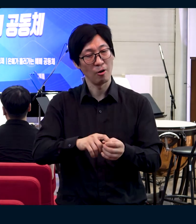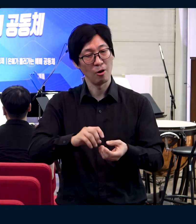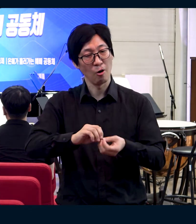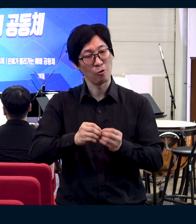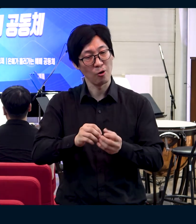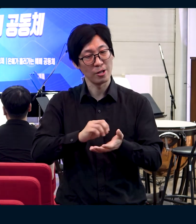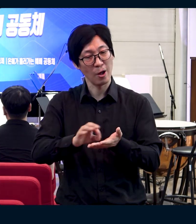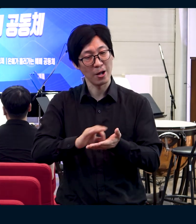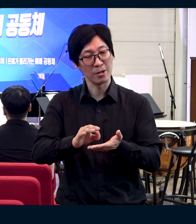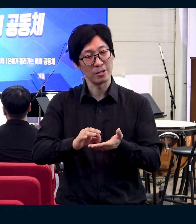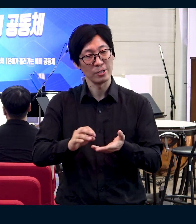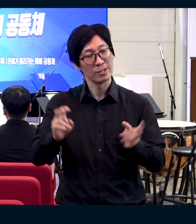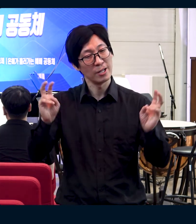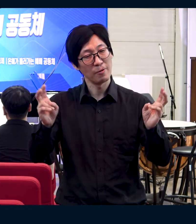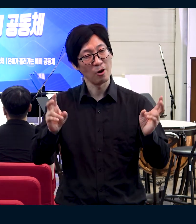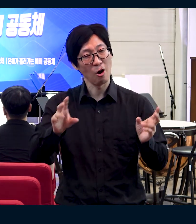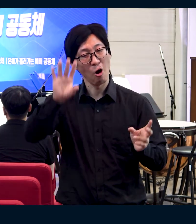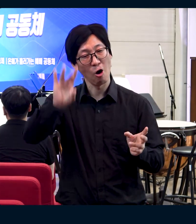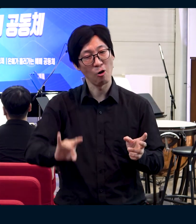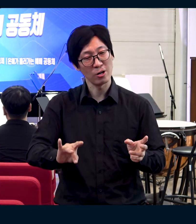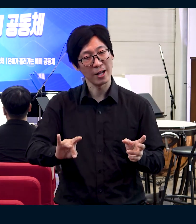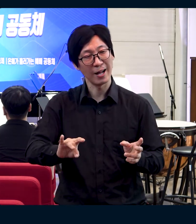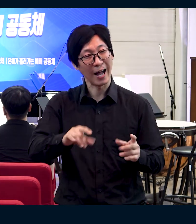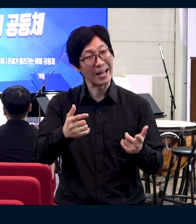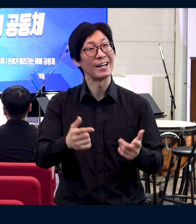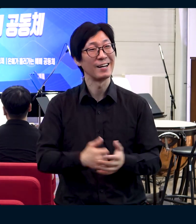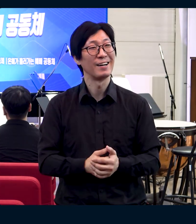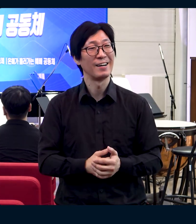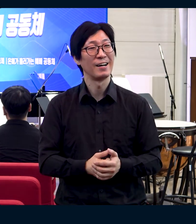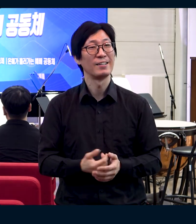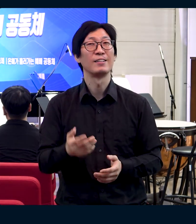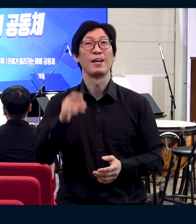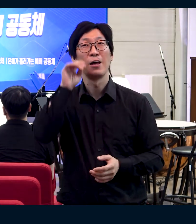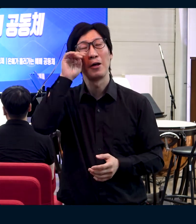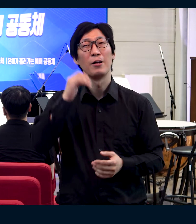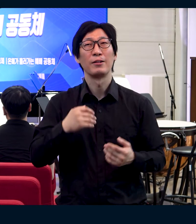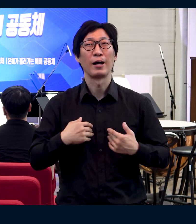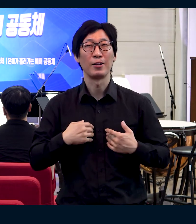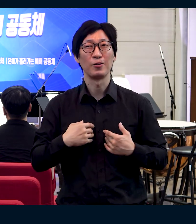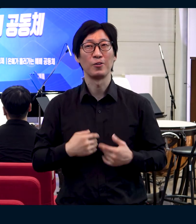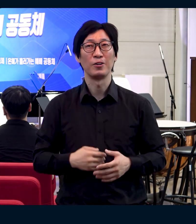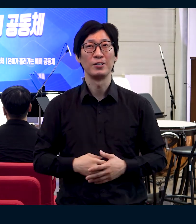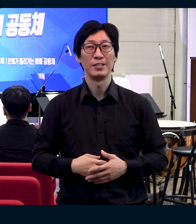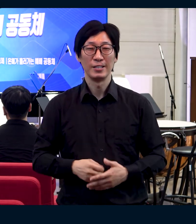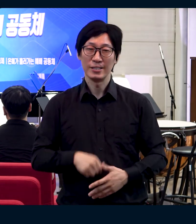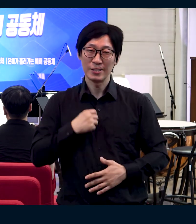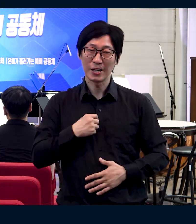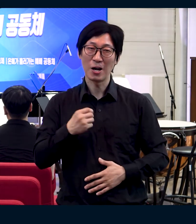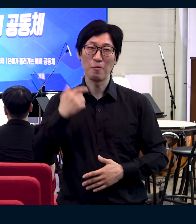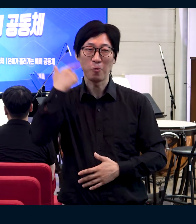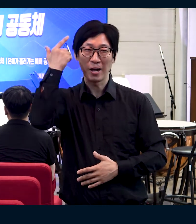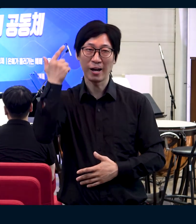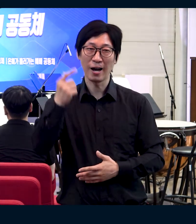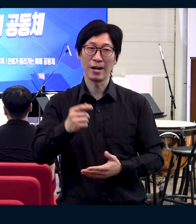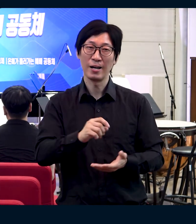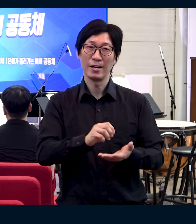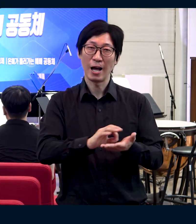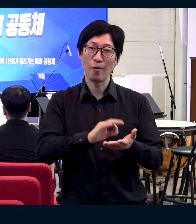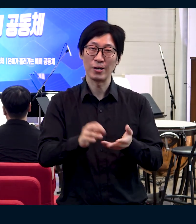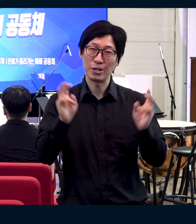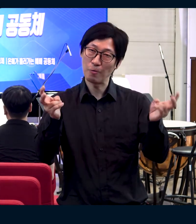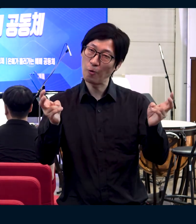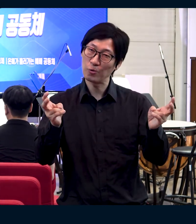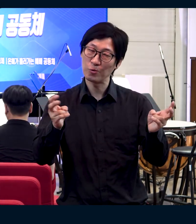했어요. 왜냐하면 이게 설교 제목으로 좀 너무 적절하지 않다. 특별히 저같이 이렇게 신선한 목사가 쓰기에는 너무나 어울리지